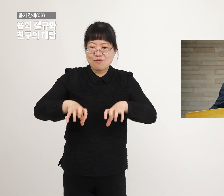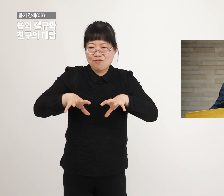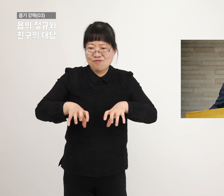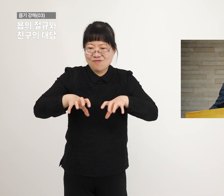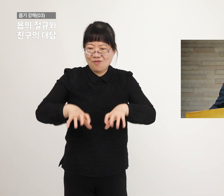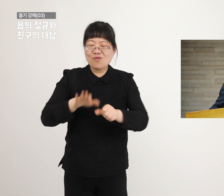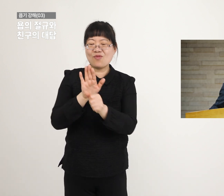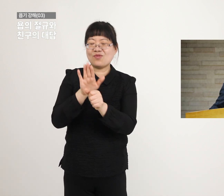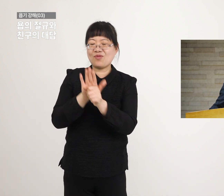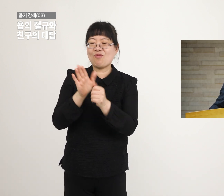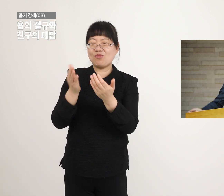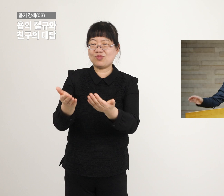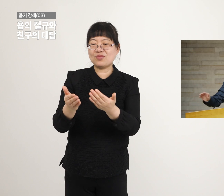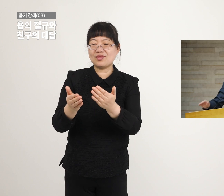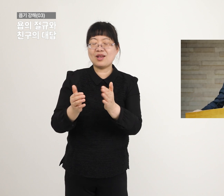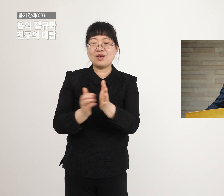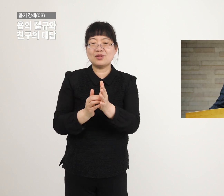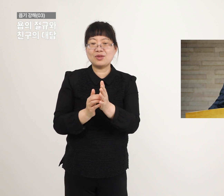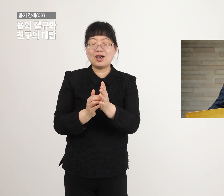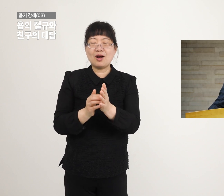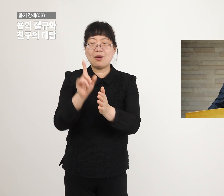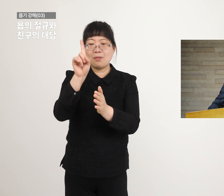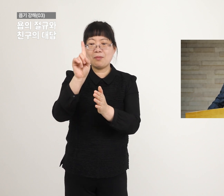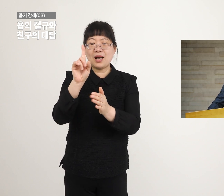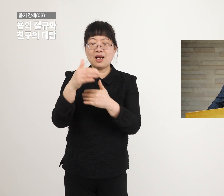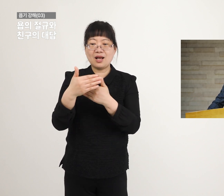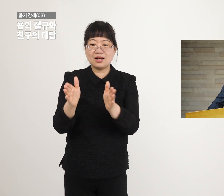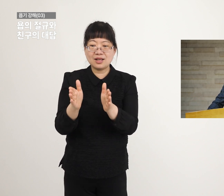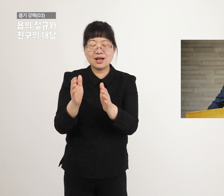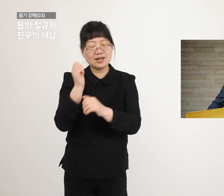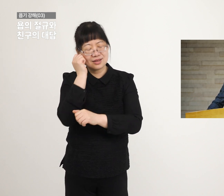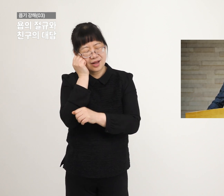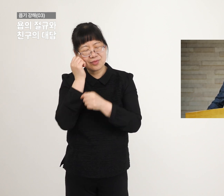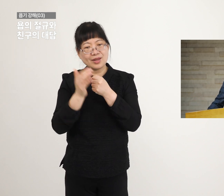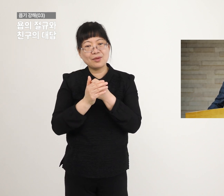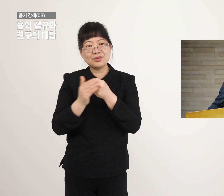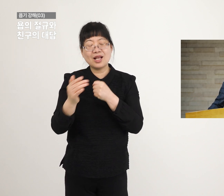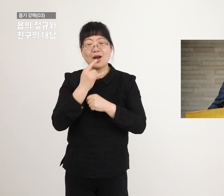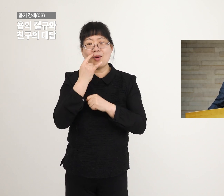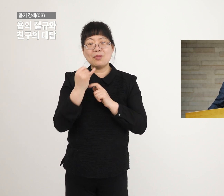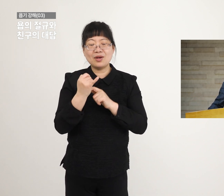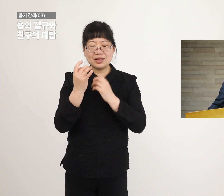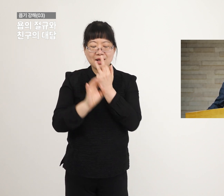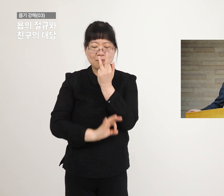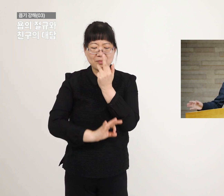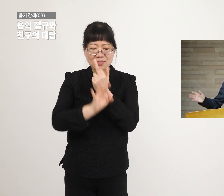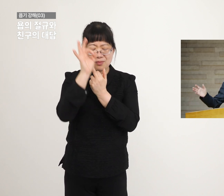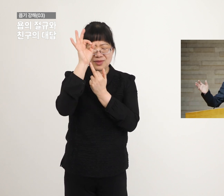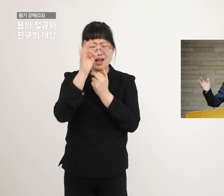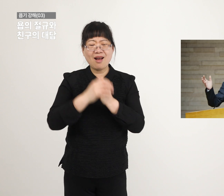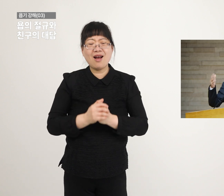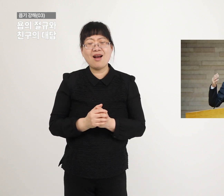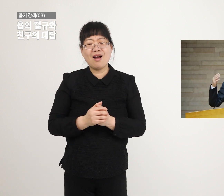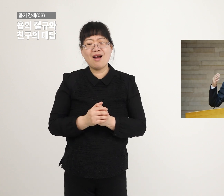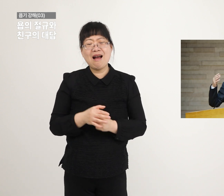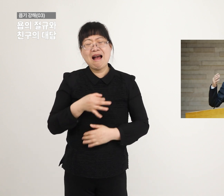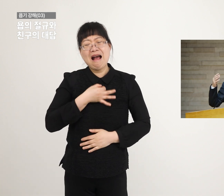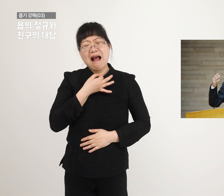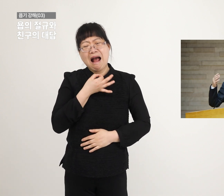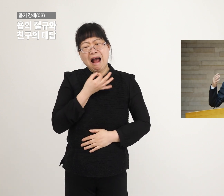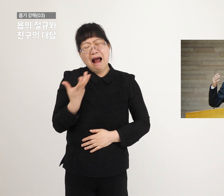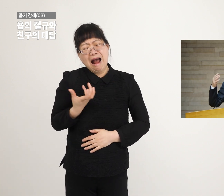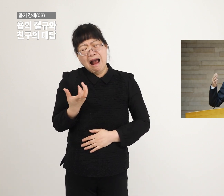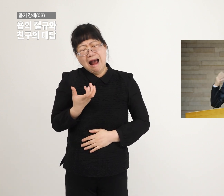드렸어요. 그리고 이제 단칸방에서 자니까 어머님 그 밤새 앓는